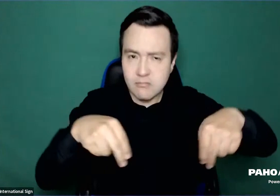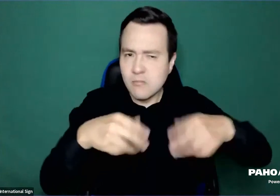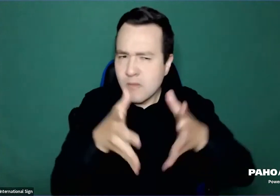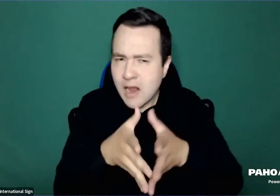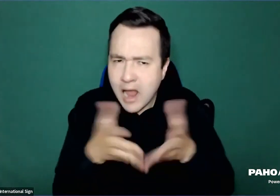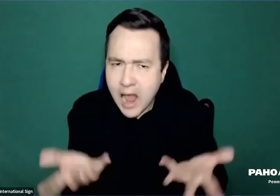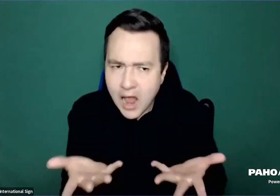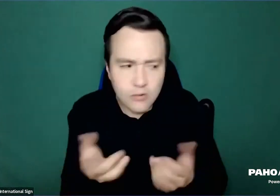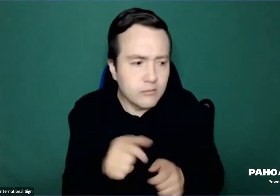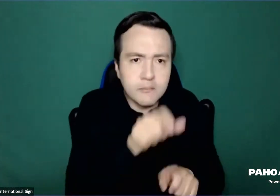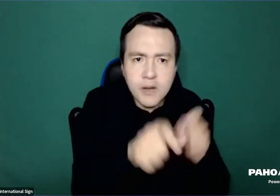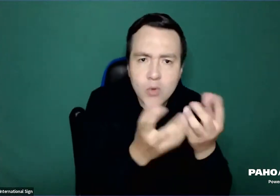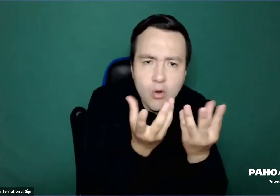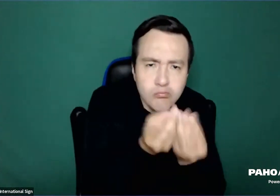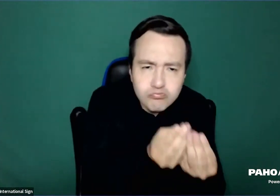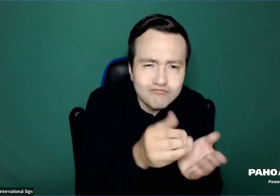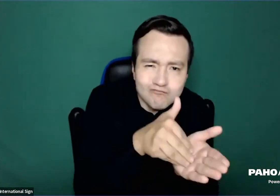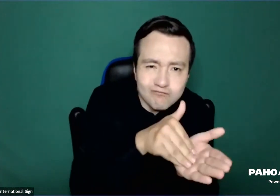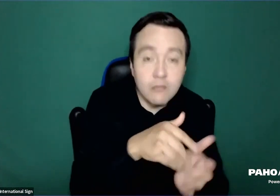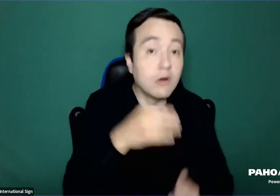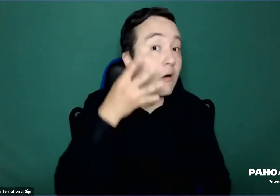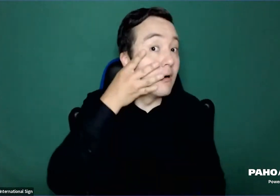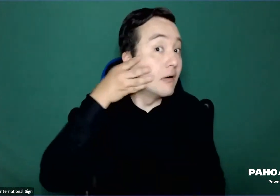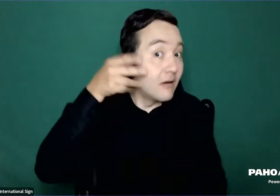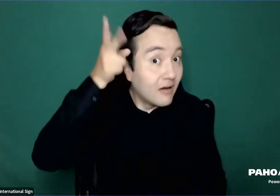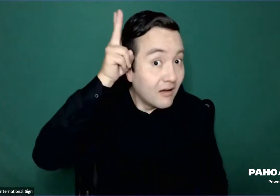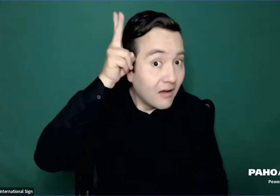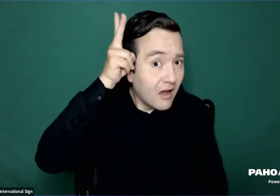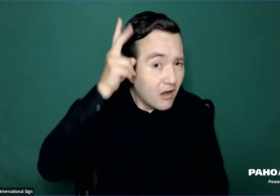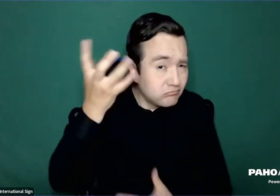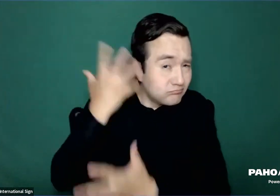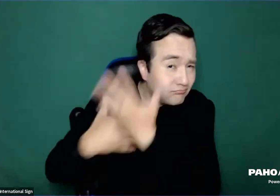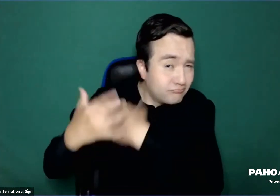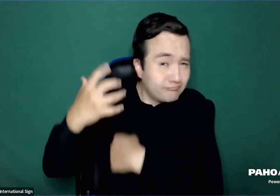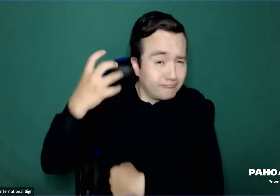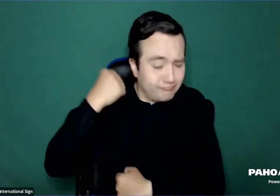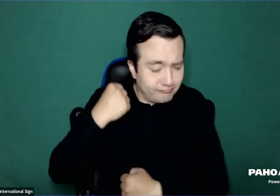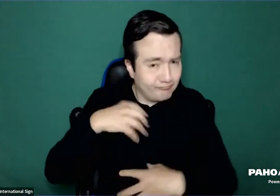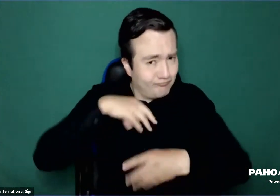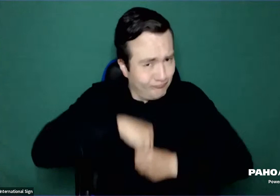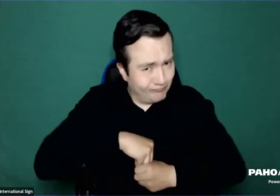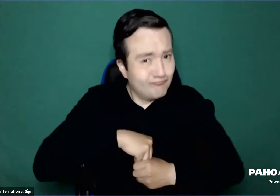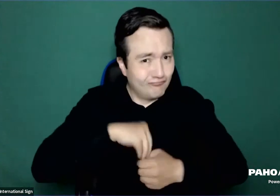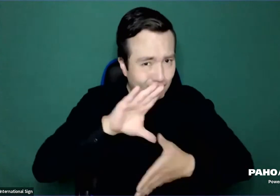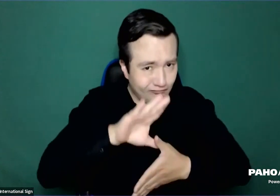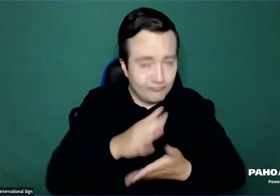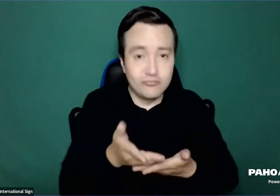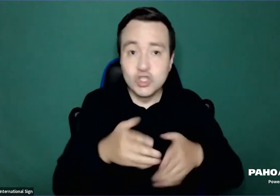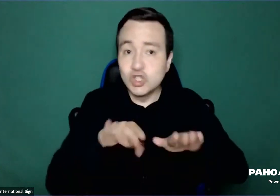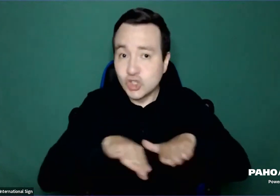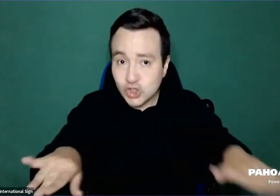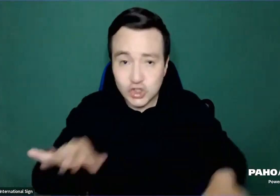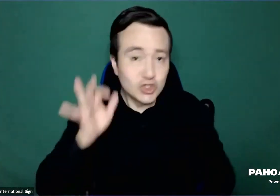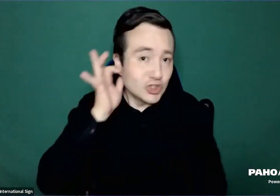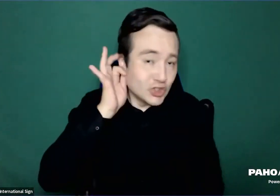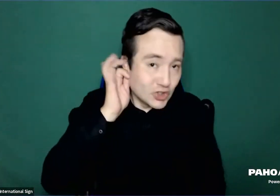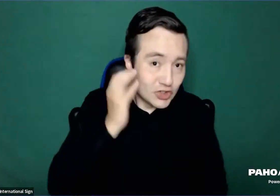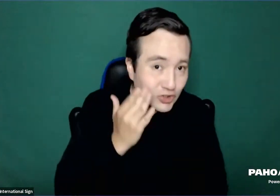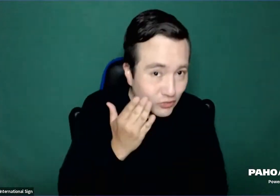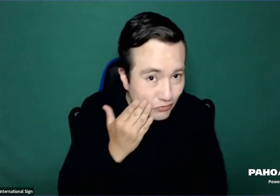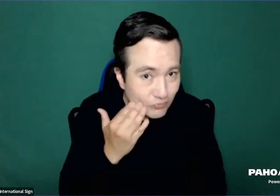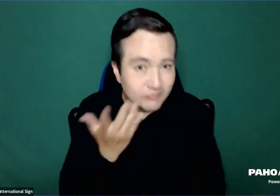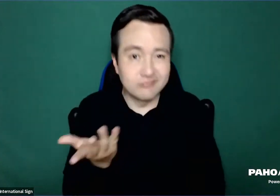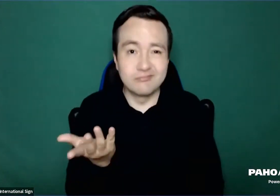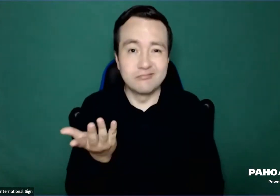populações indígenas e originárias da região, afrodescendentes, niños, niñas e adolescentes, mulheres